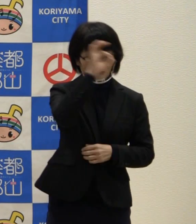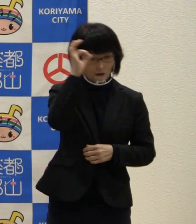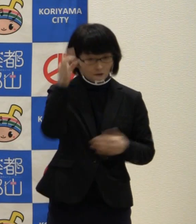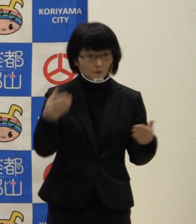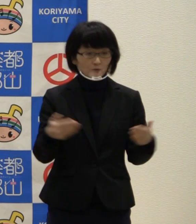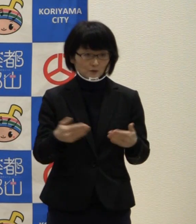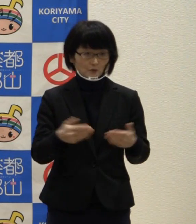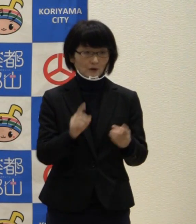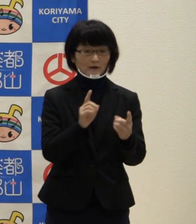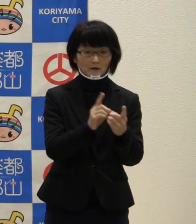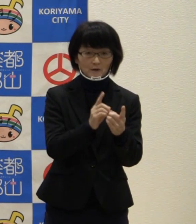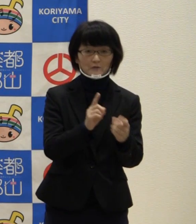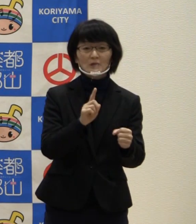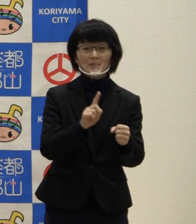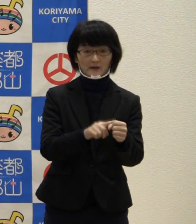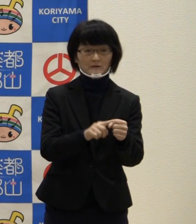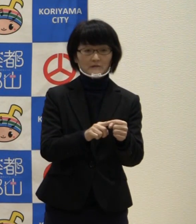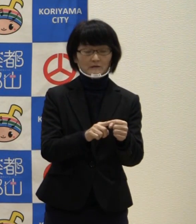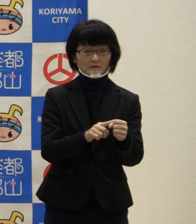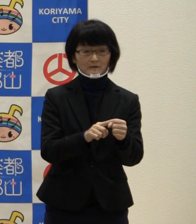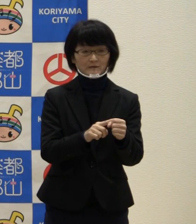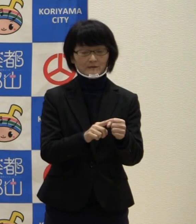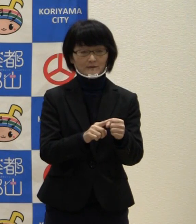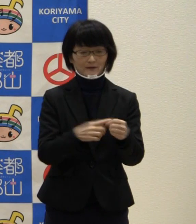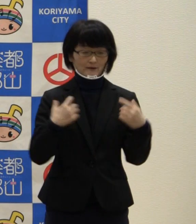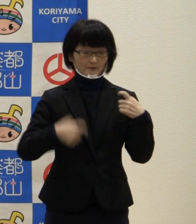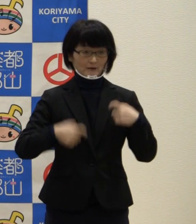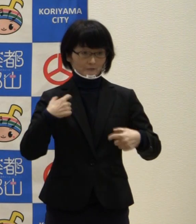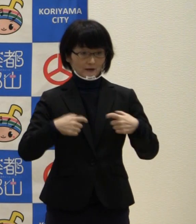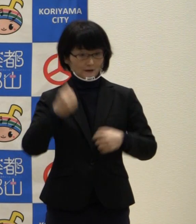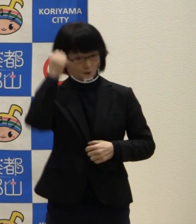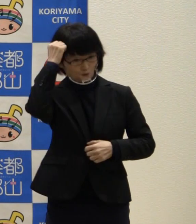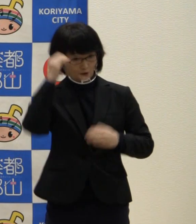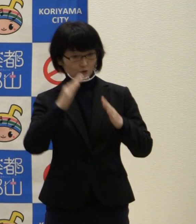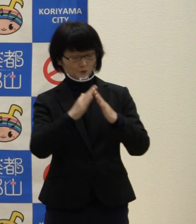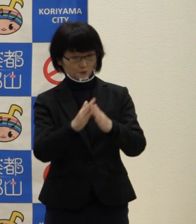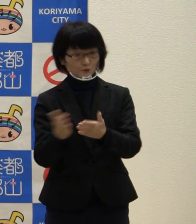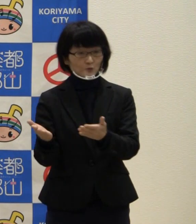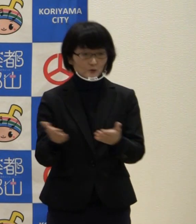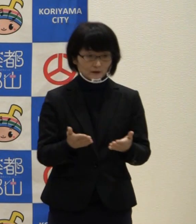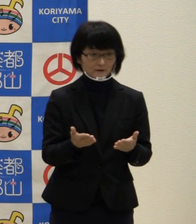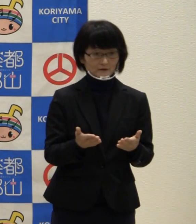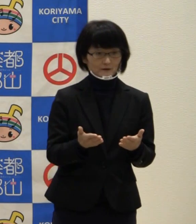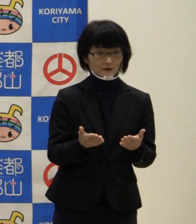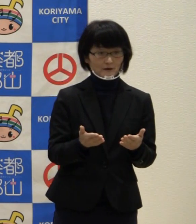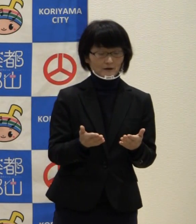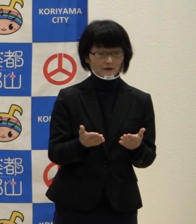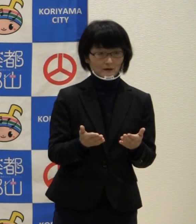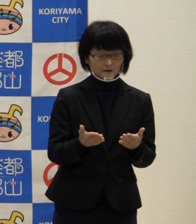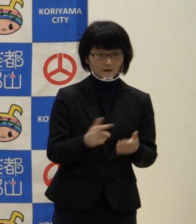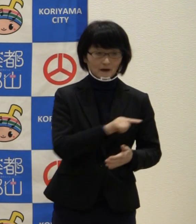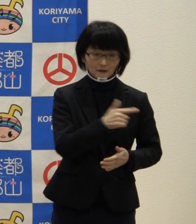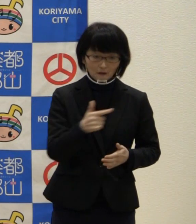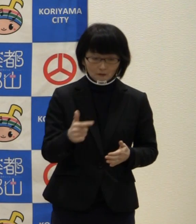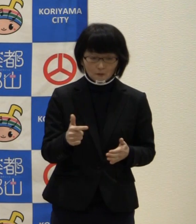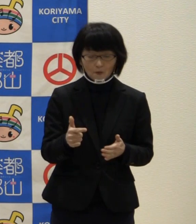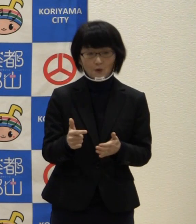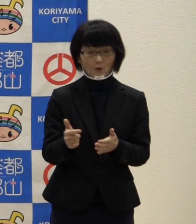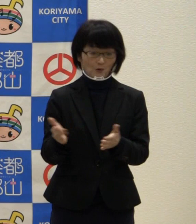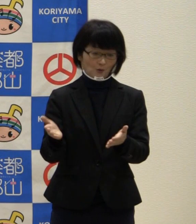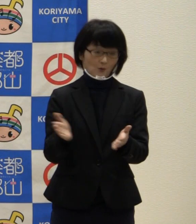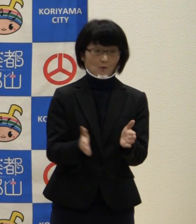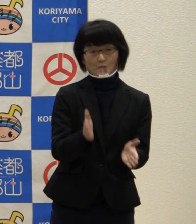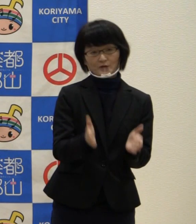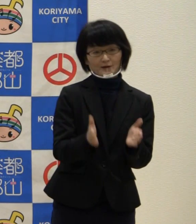化に対応するために学生等による合宿誘致やコンベンション参加者へのおもてなし事業への支援のほ